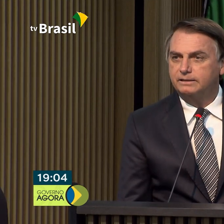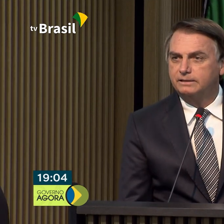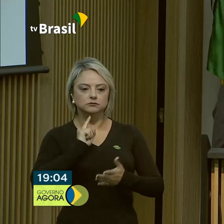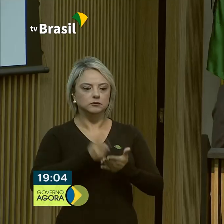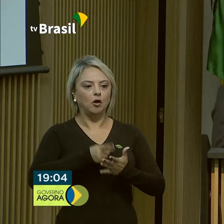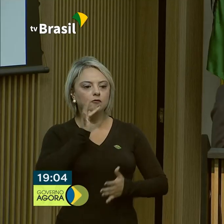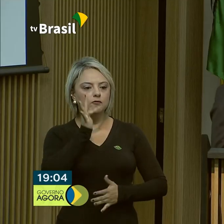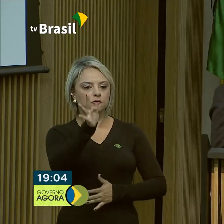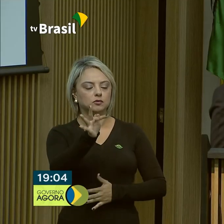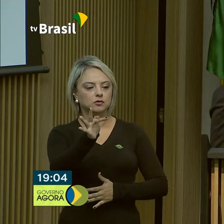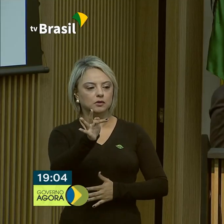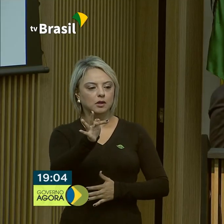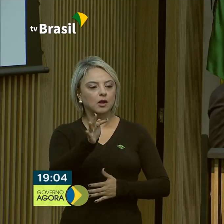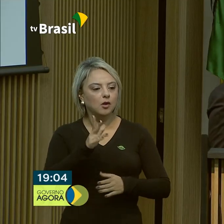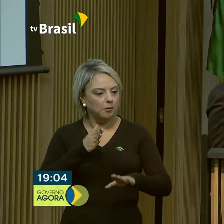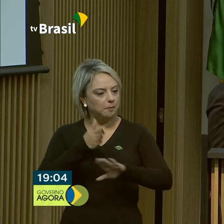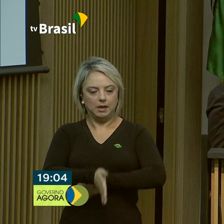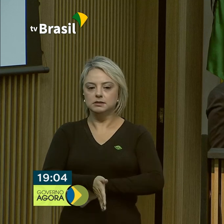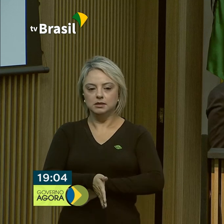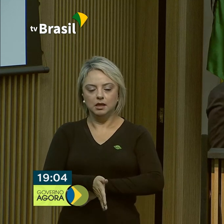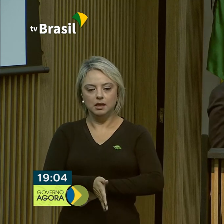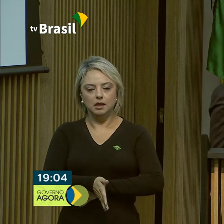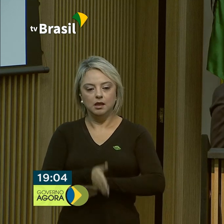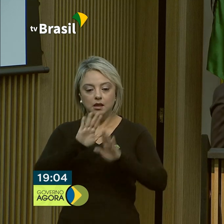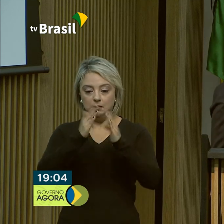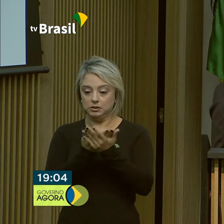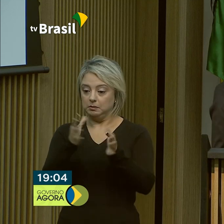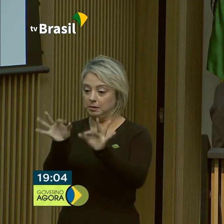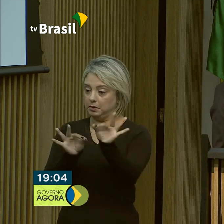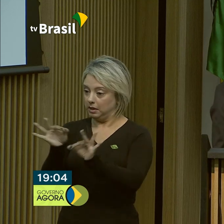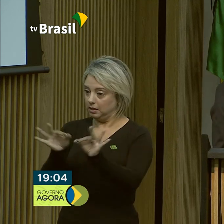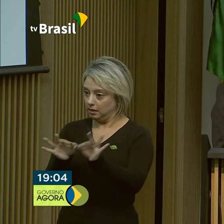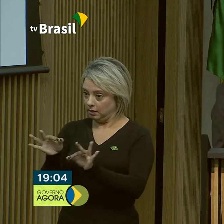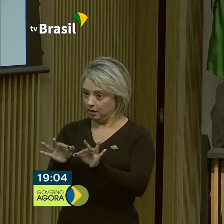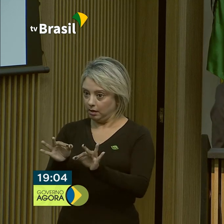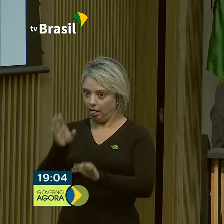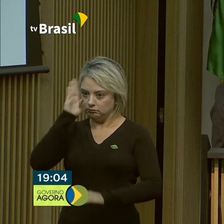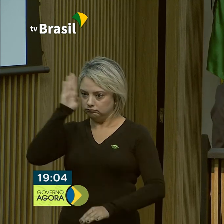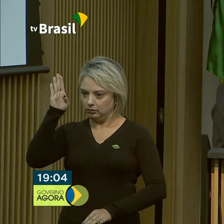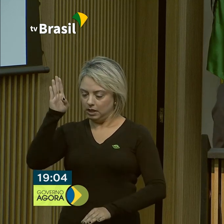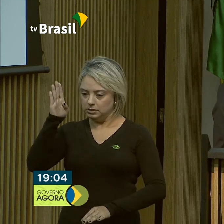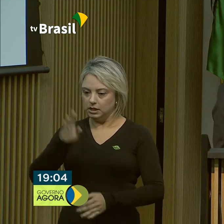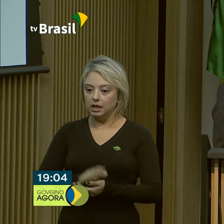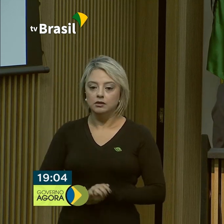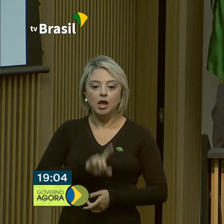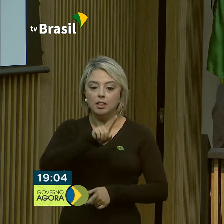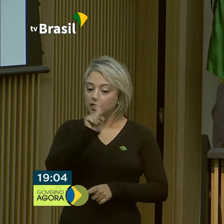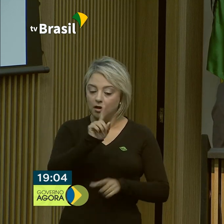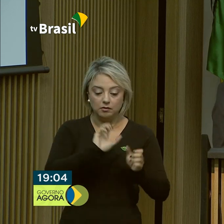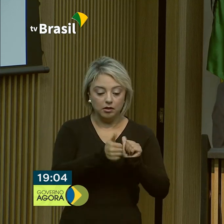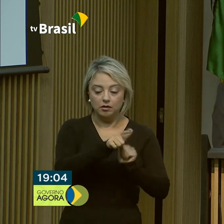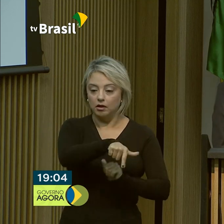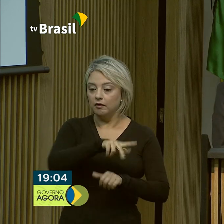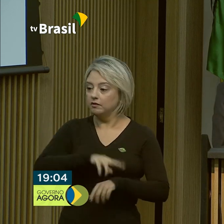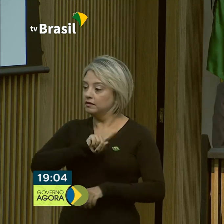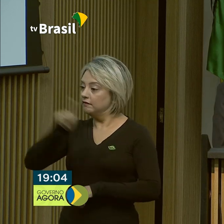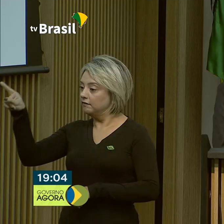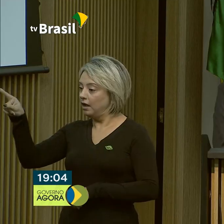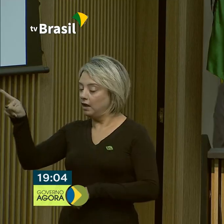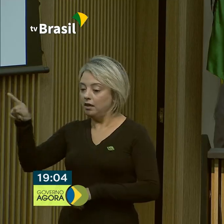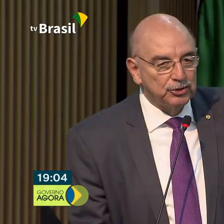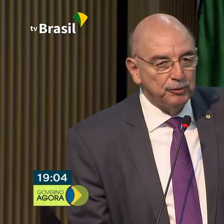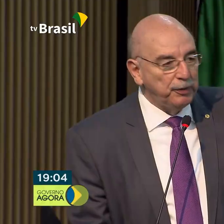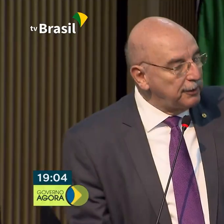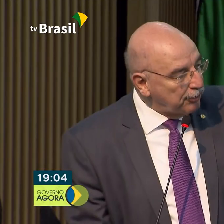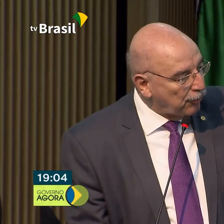escrito com havia sido aprovado na escola preparatória de cadetes do exército seu pai decidiu vai ser militar que você vai ser presidente da